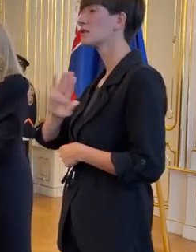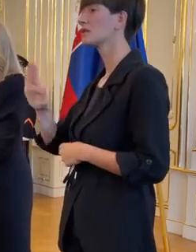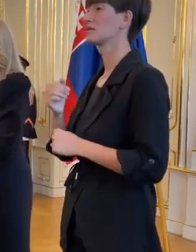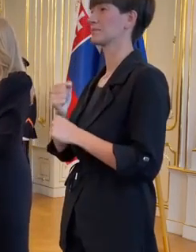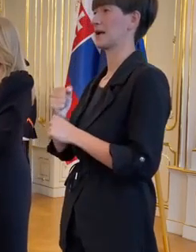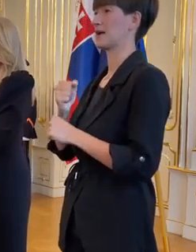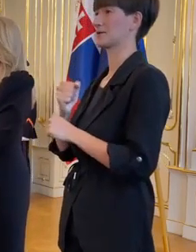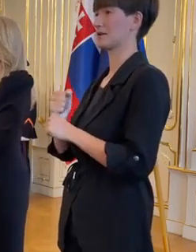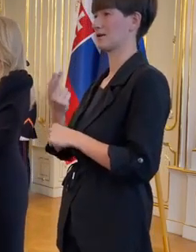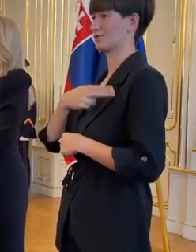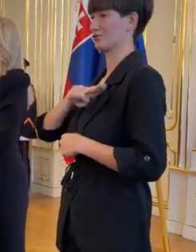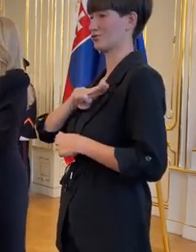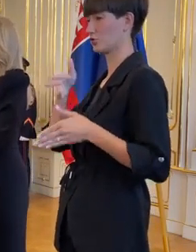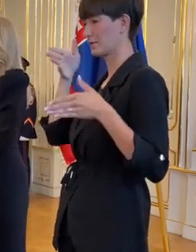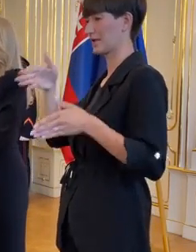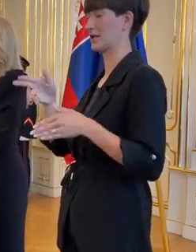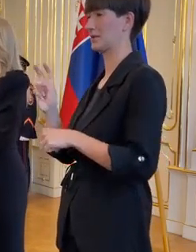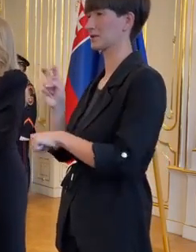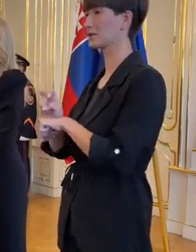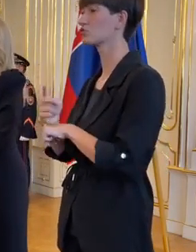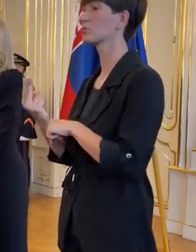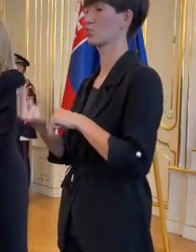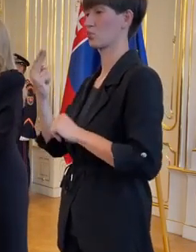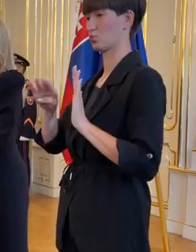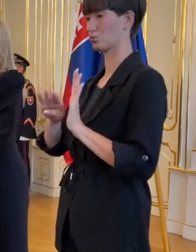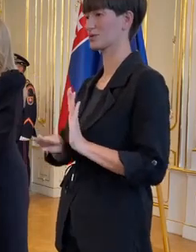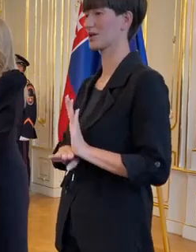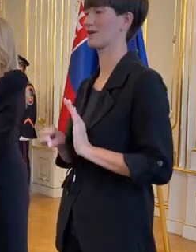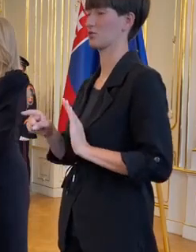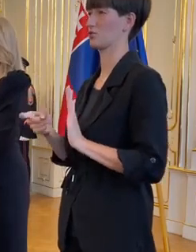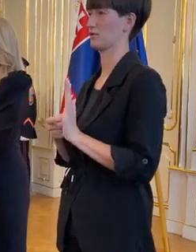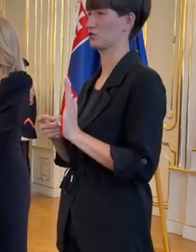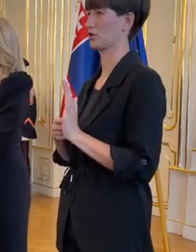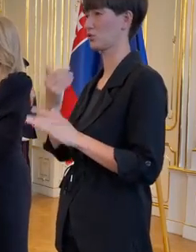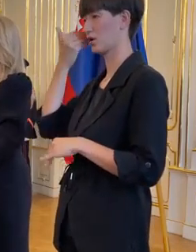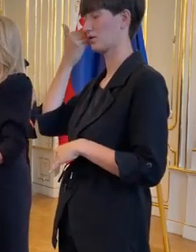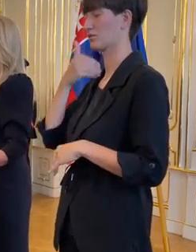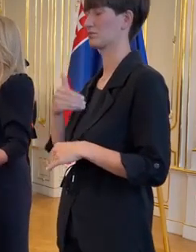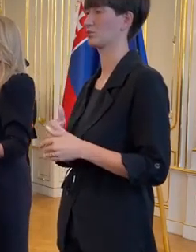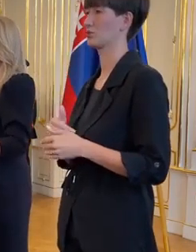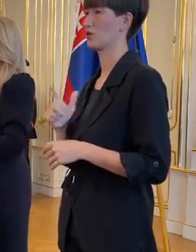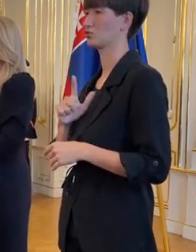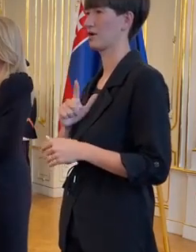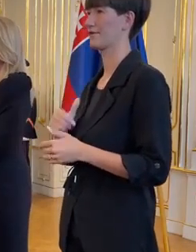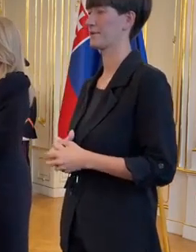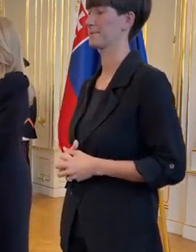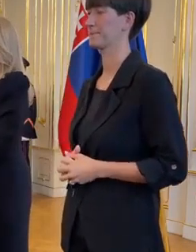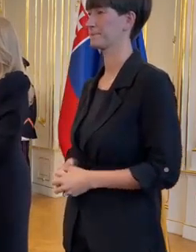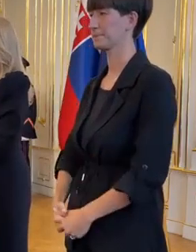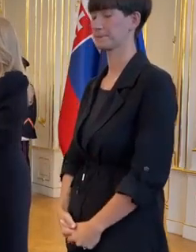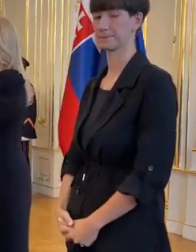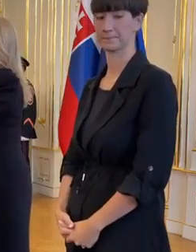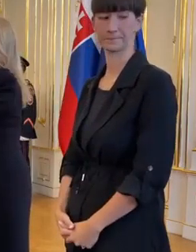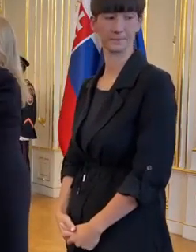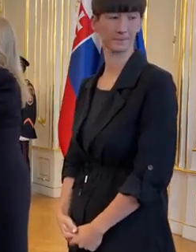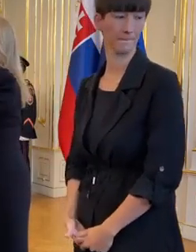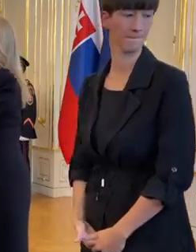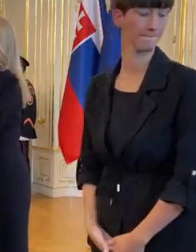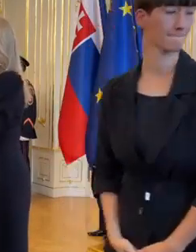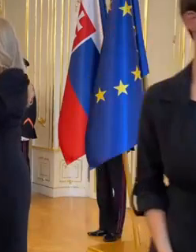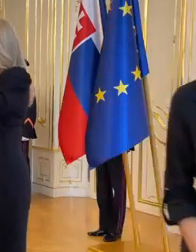tak, ako to od vás ústava vyžaduje a občania očakávajú. Ďakujem za pozornosť. Vážená